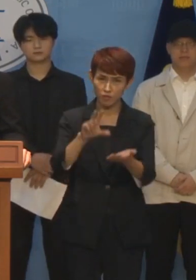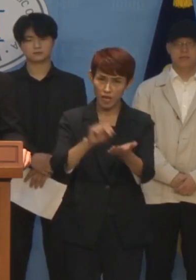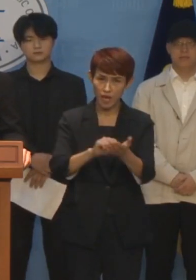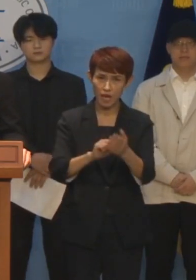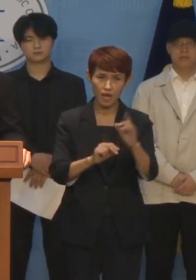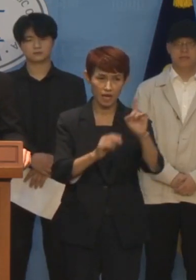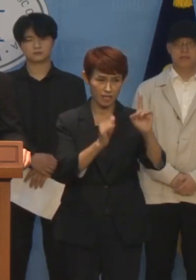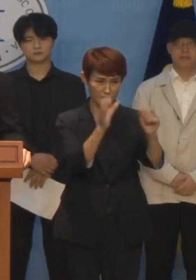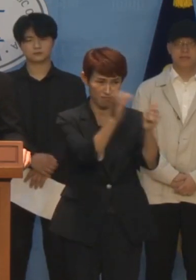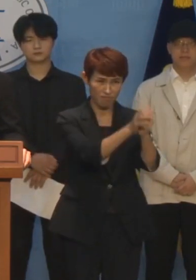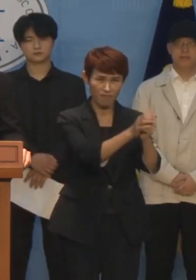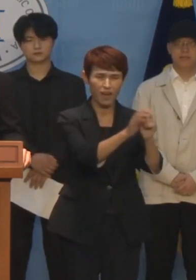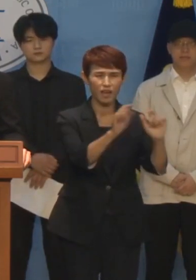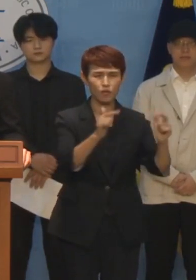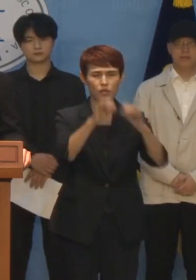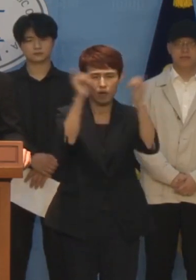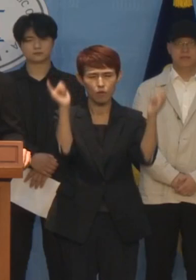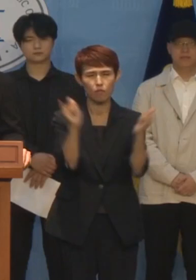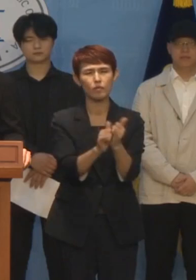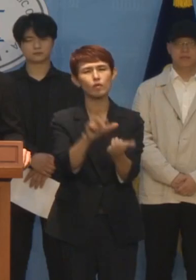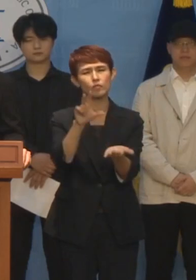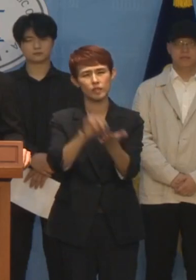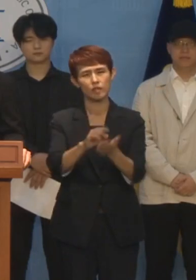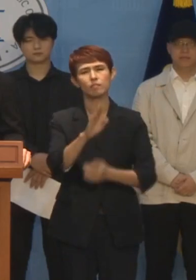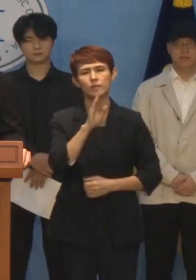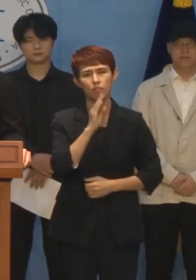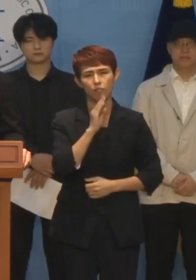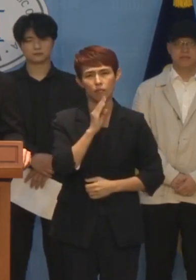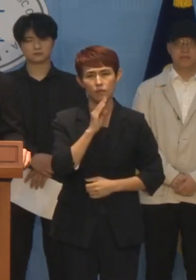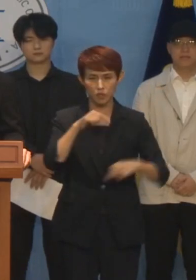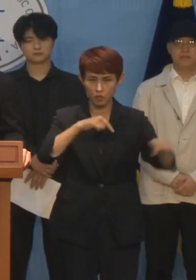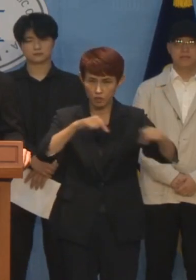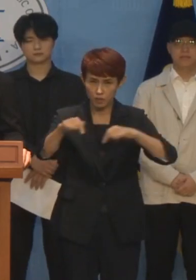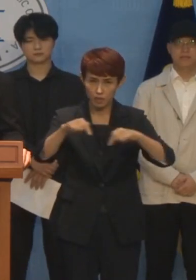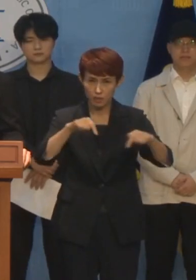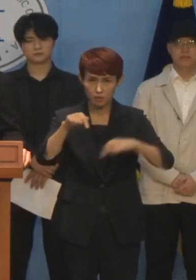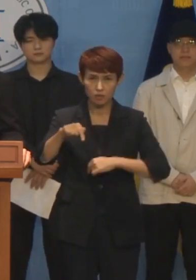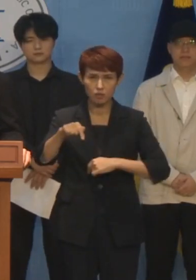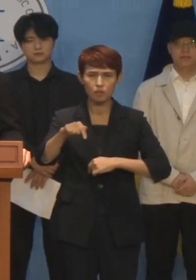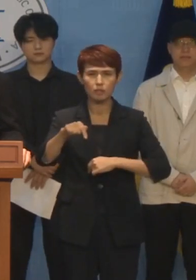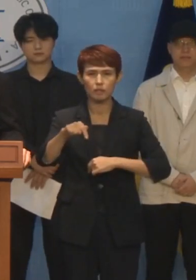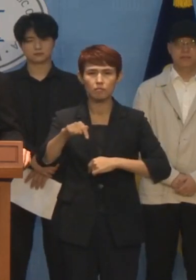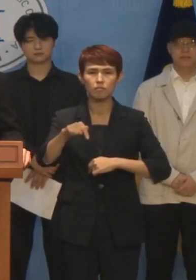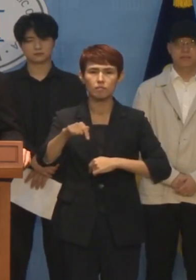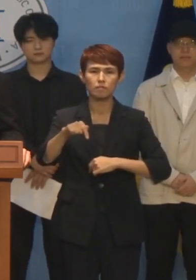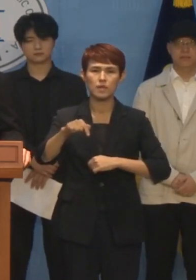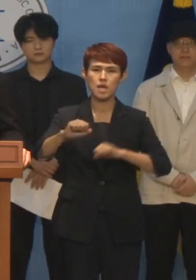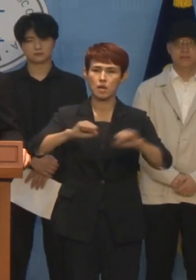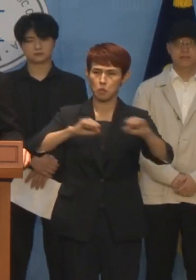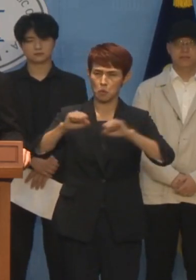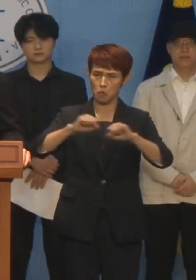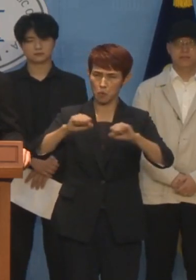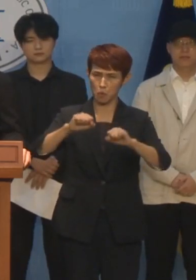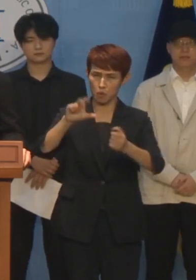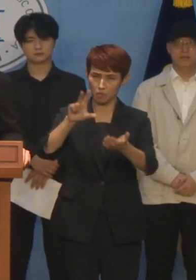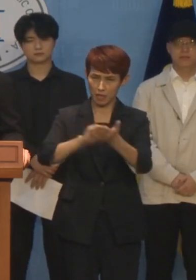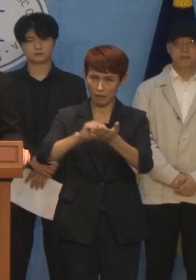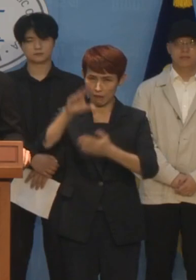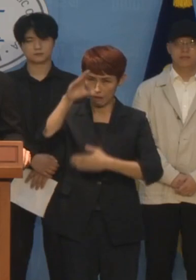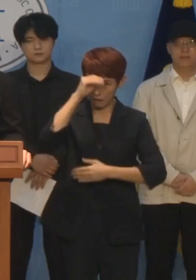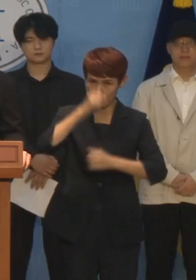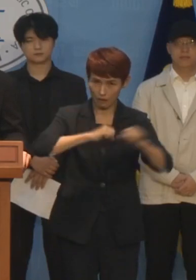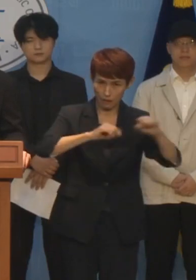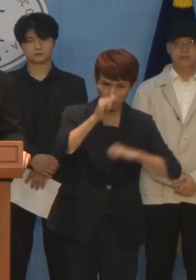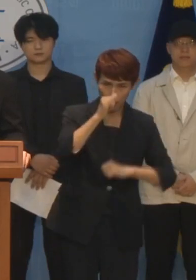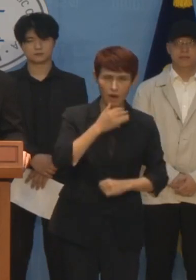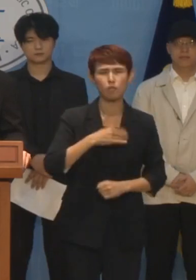사람의 책임이 아닌 사회 구조의 문제이며 현 정치권은 단지 구조가 부여한 행동 원리를 답습할 뿐이라는 점은 저도